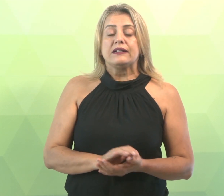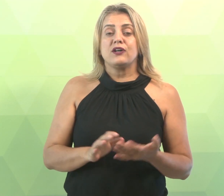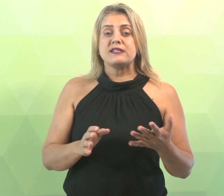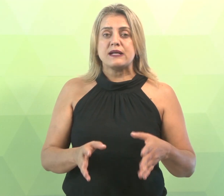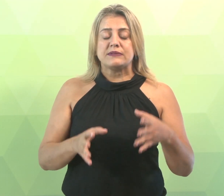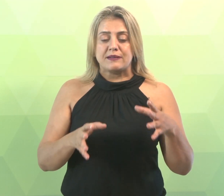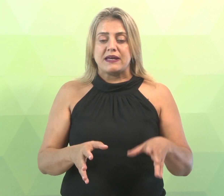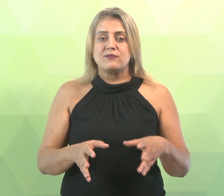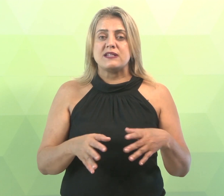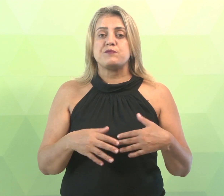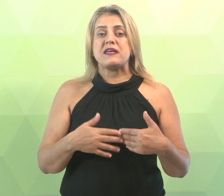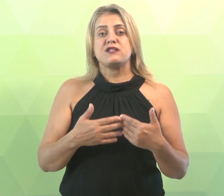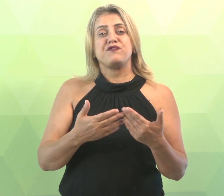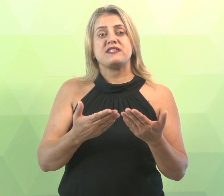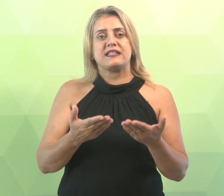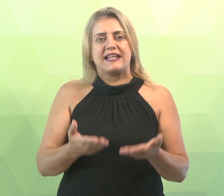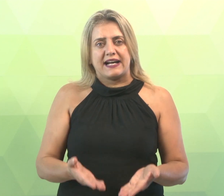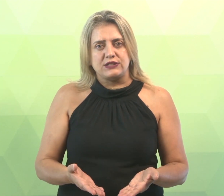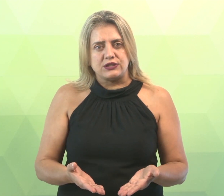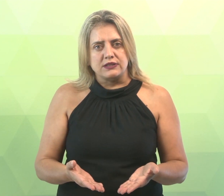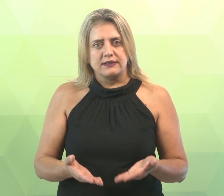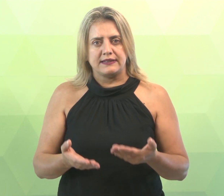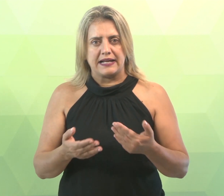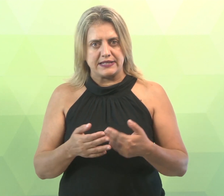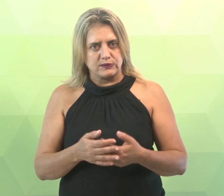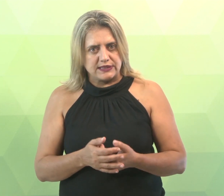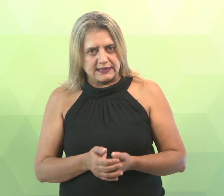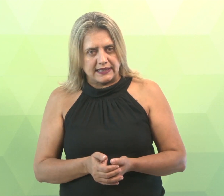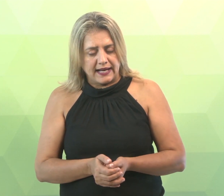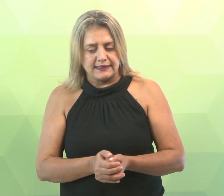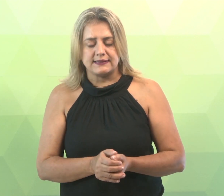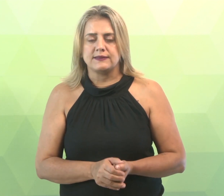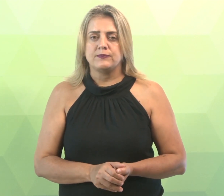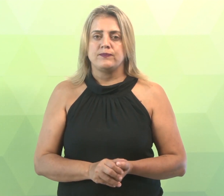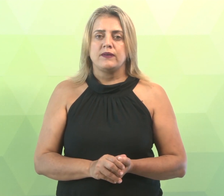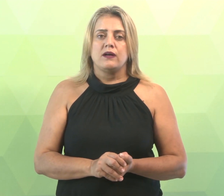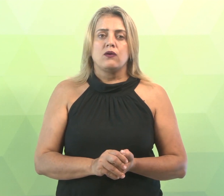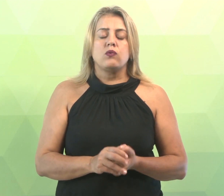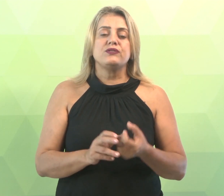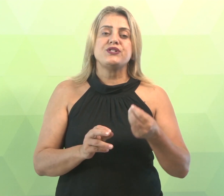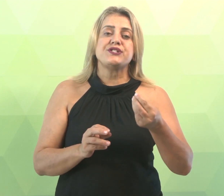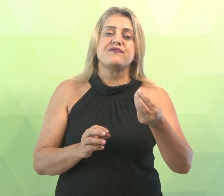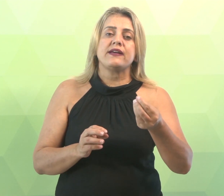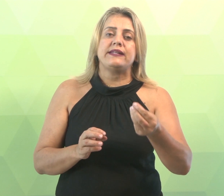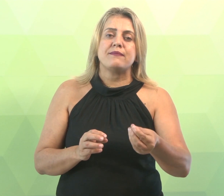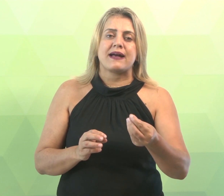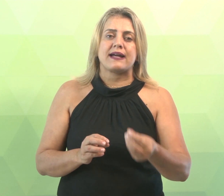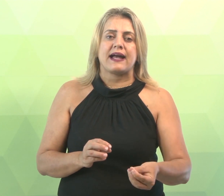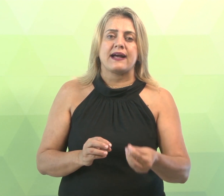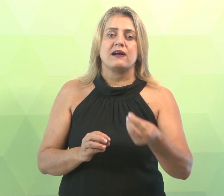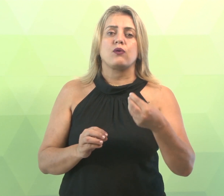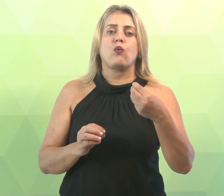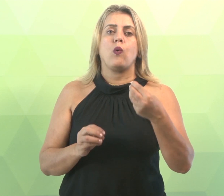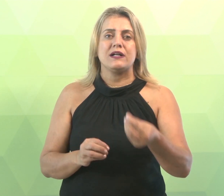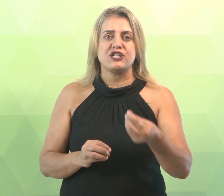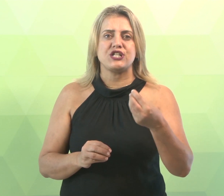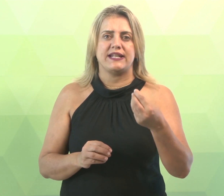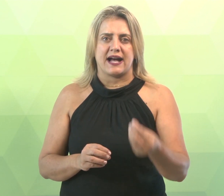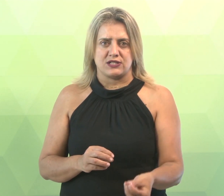Nós temos também uma especificidade na língua de sinais quando a gente vai demarcar